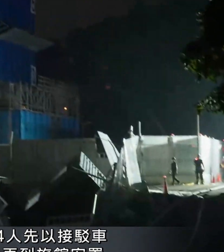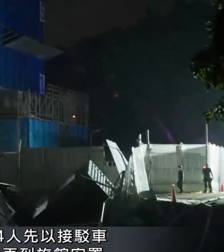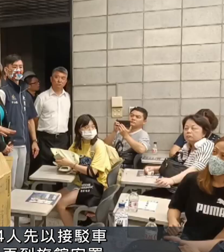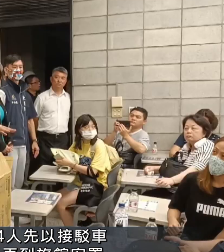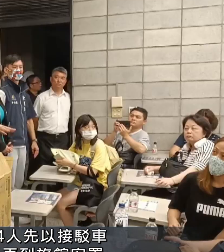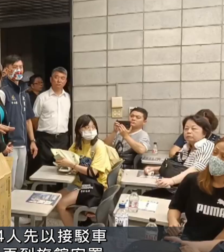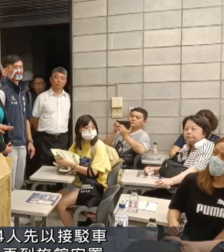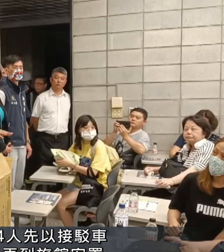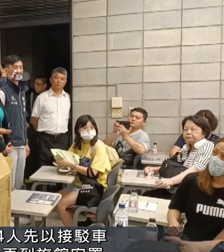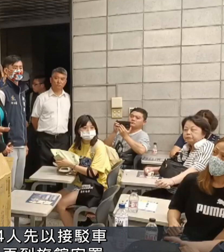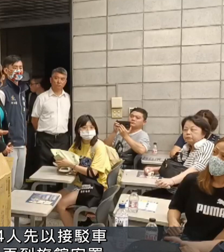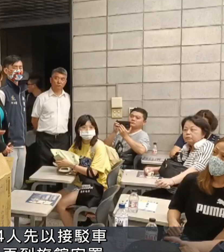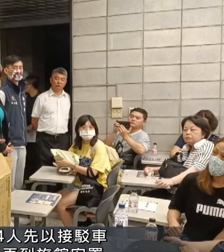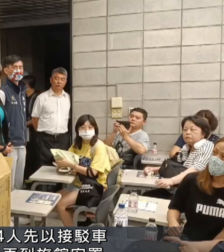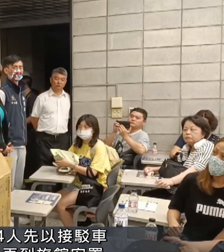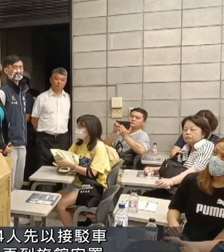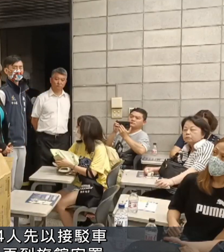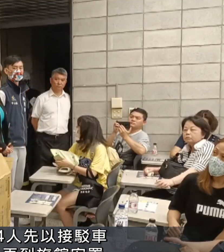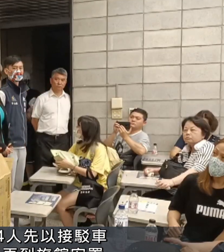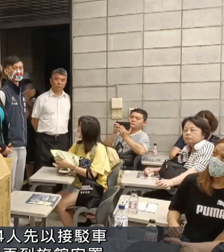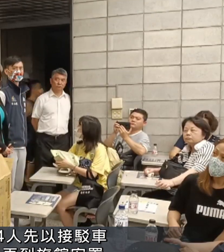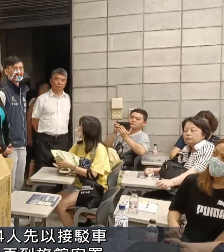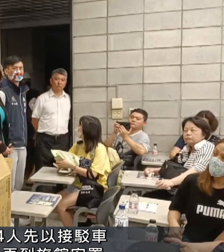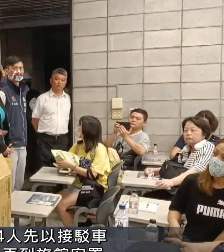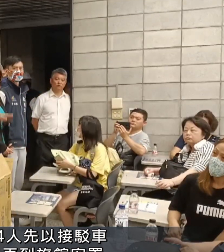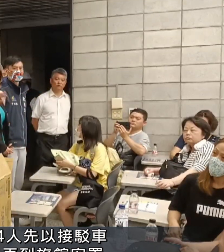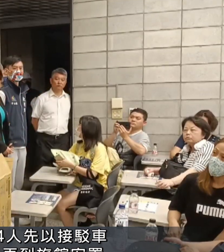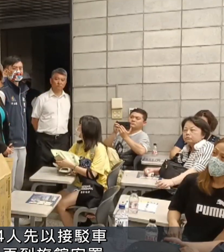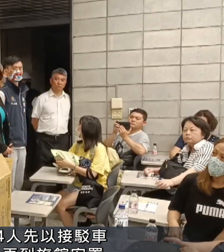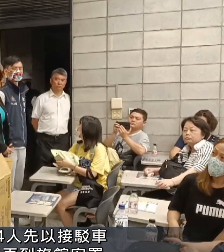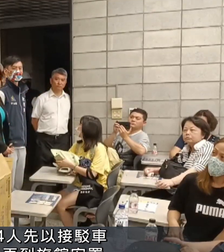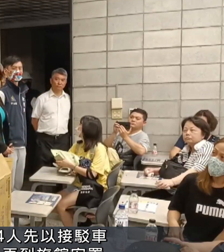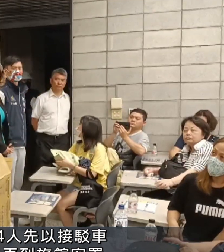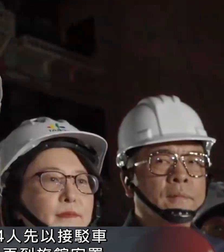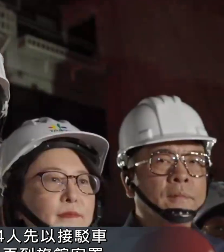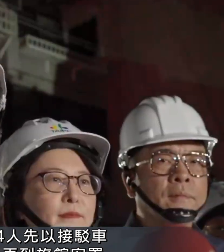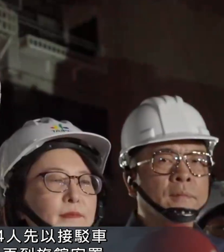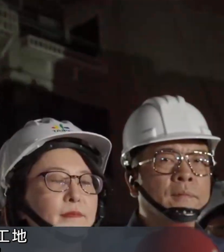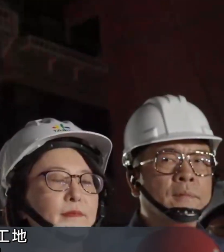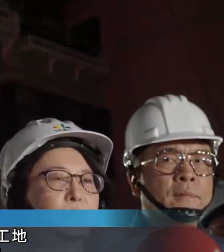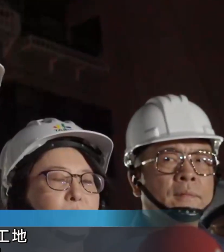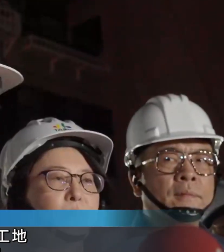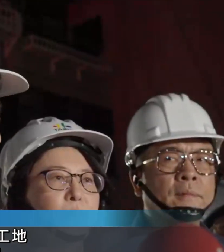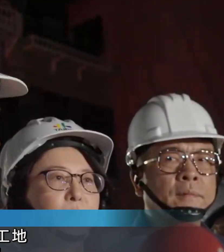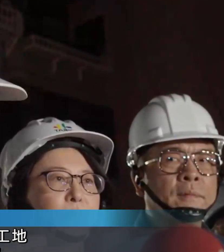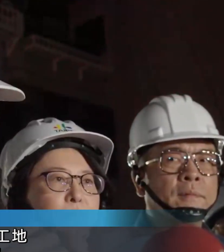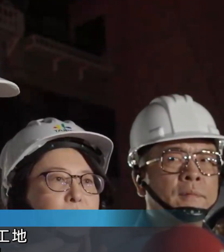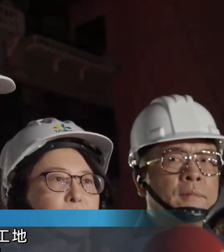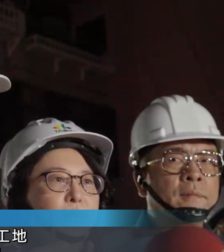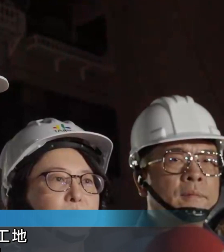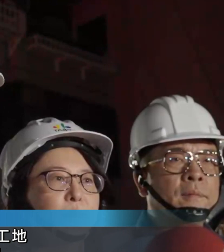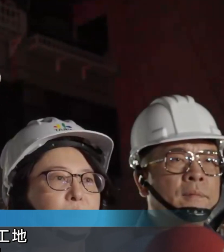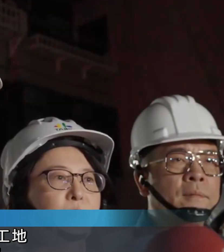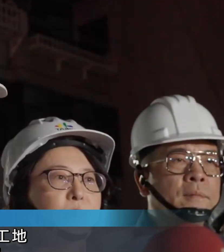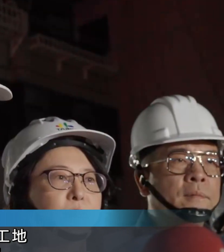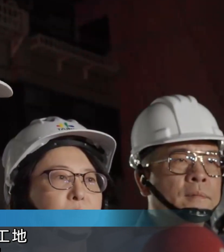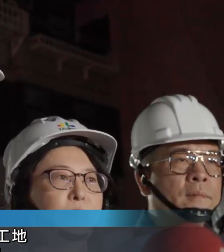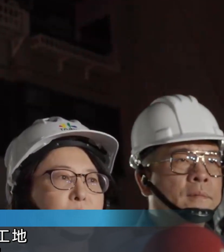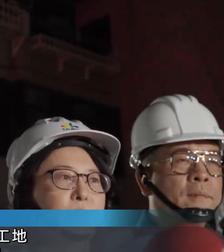144人，先以接驳车疏散到实践大学后，再到旅馆安置。 初步了解，施工的工地现